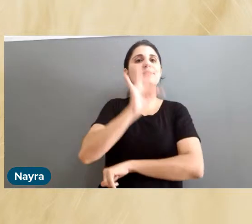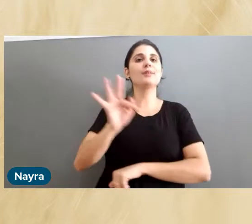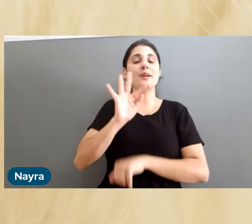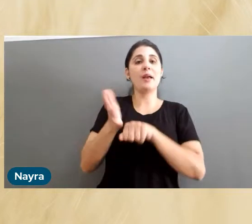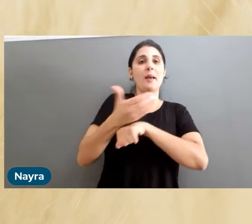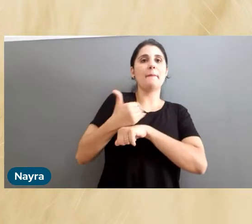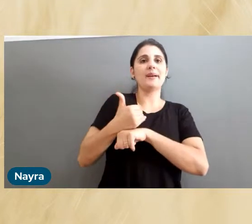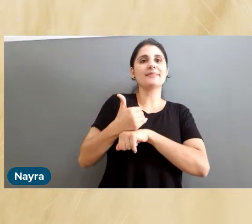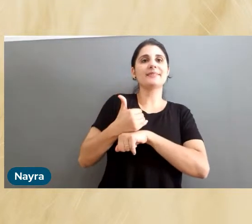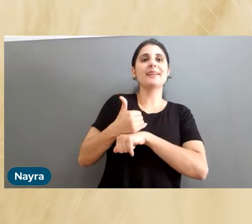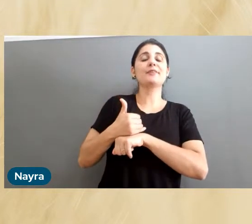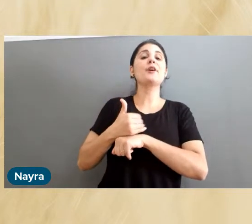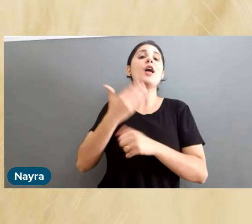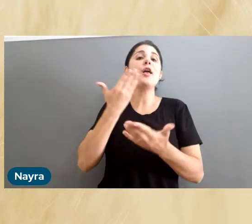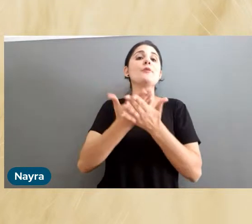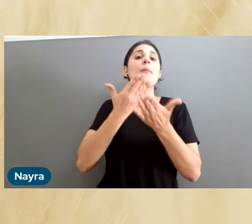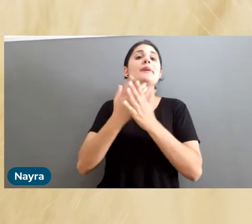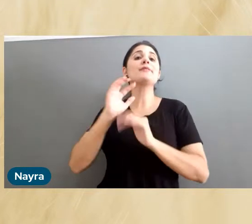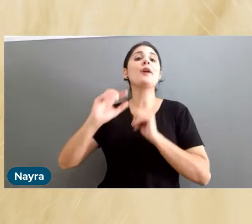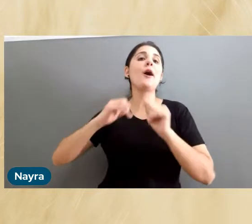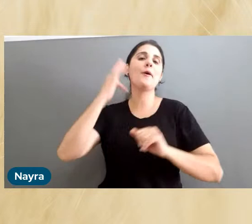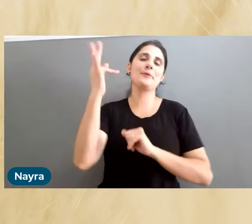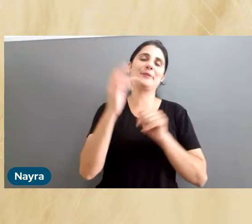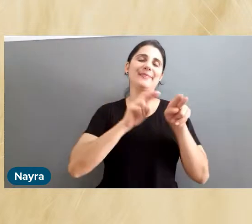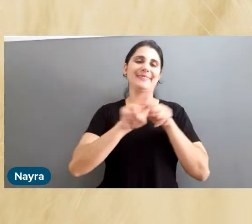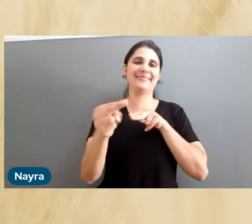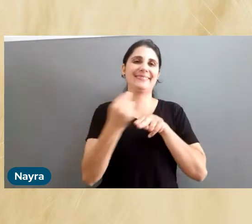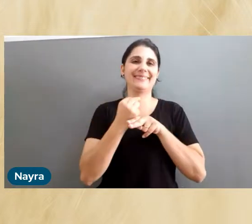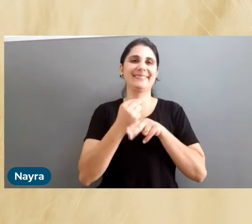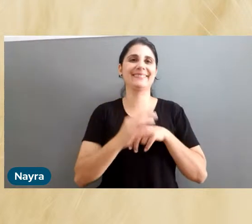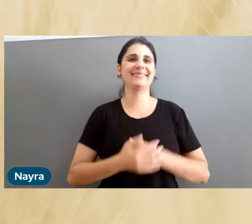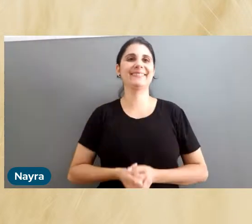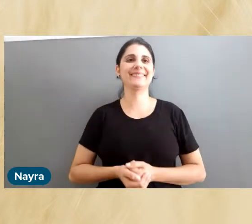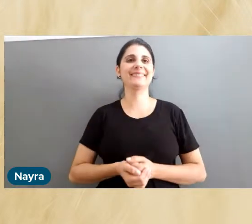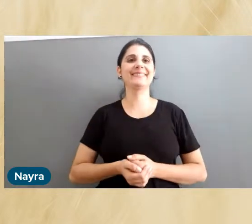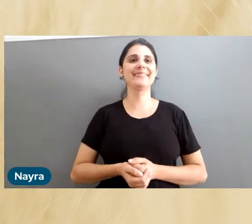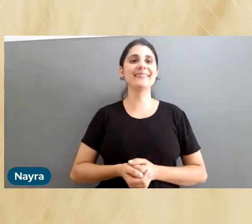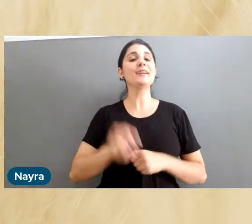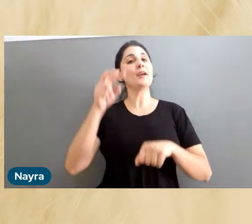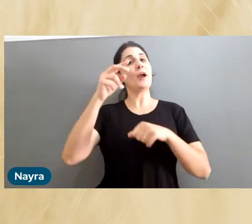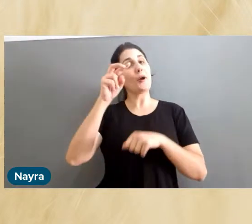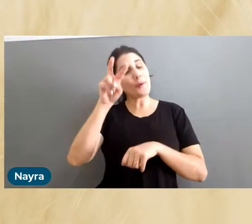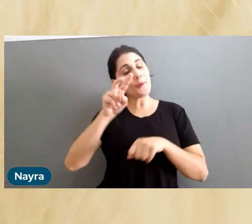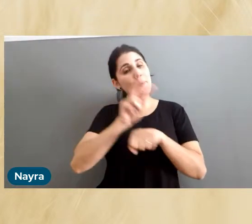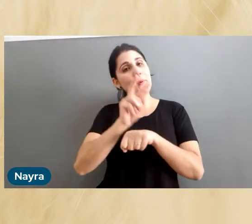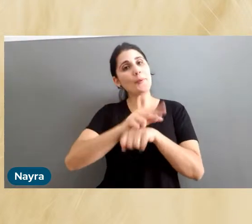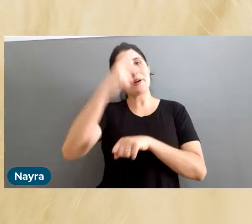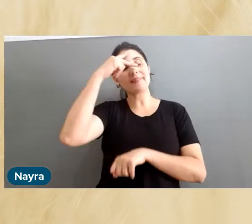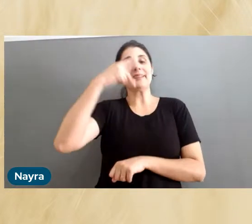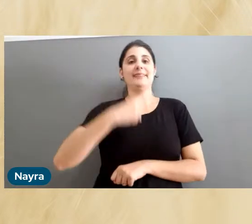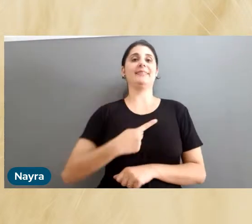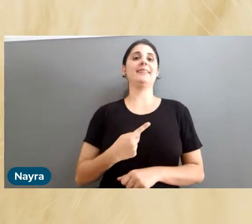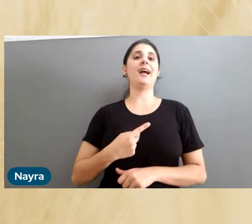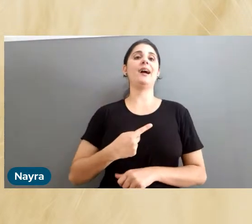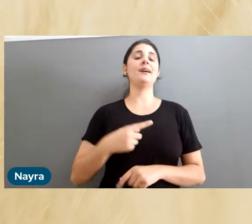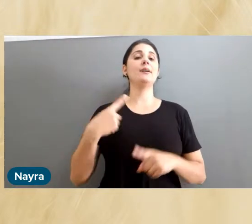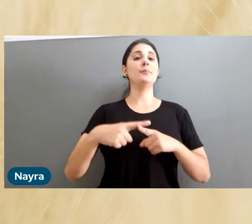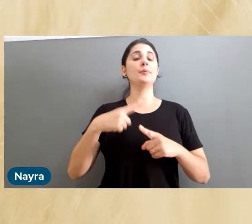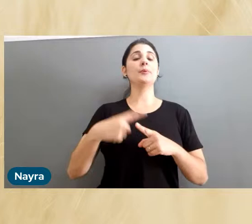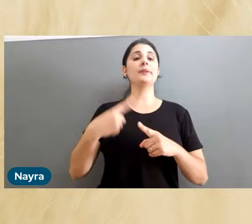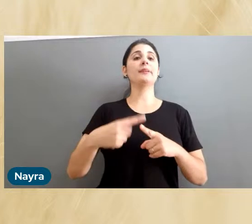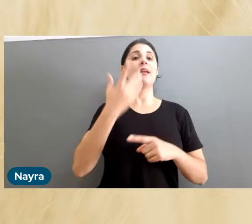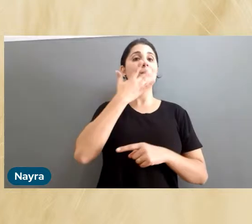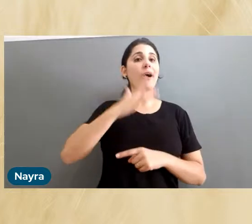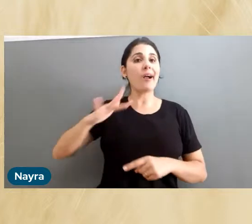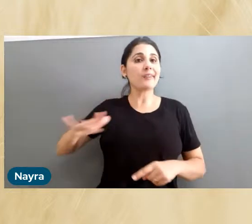ganhando tempo para a próxima encarnação. Ou seja, cuidado, gente, porque nós sabemos pela doutrina espírita que a vida